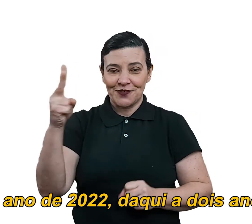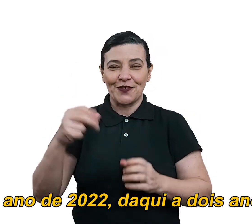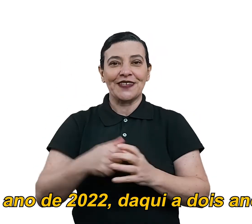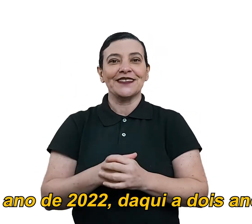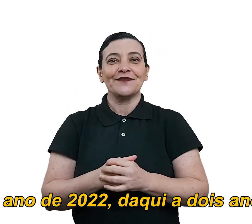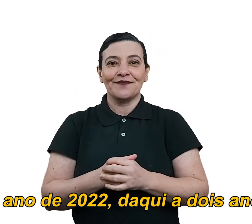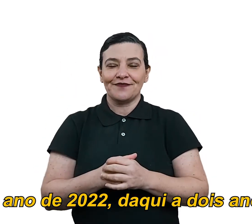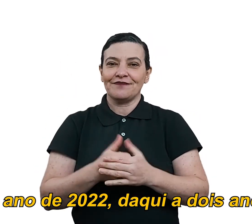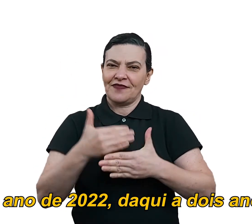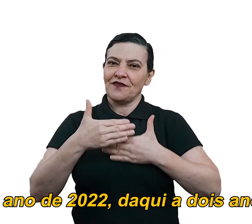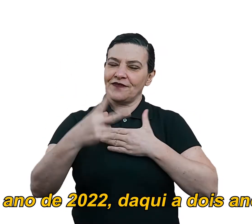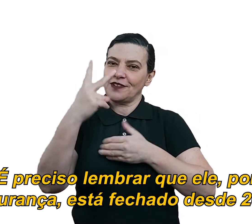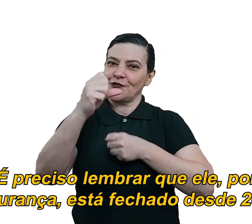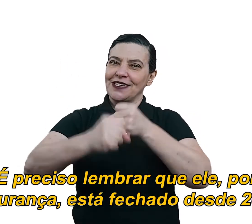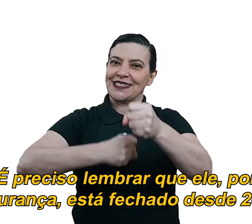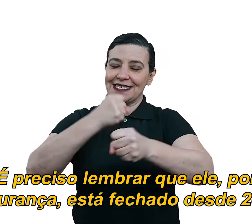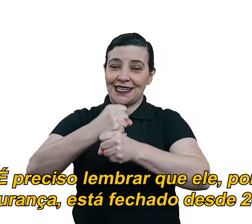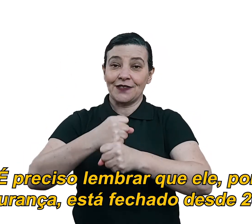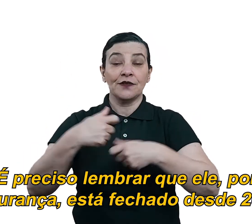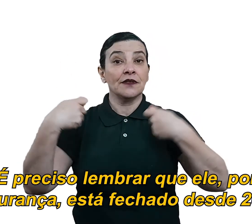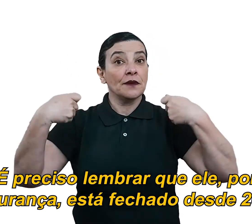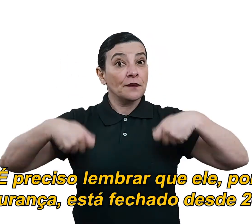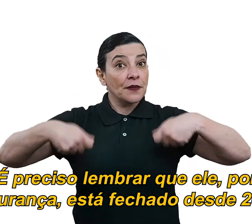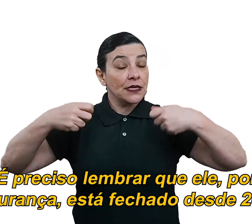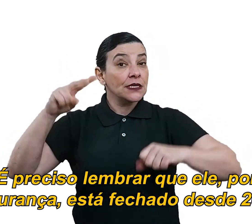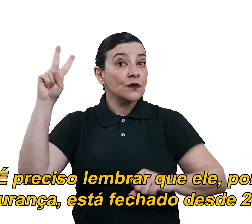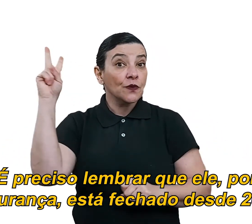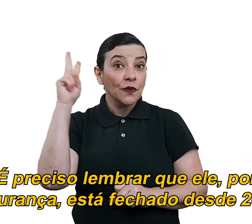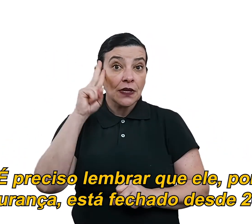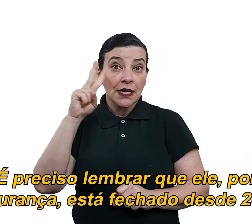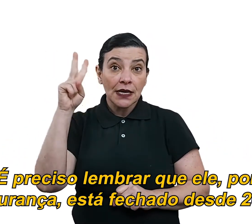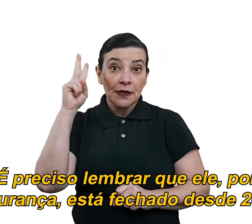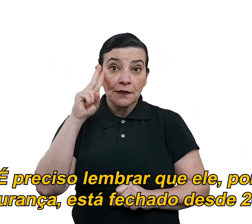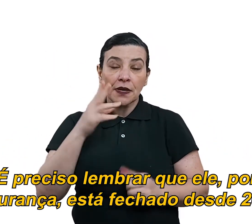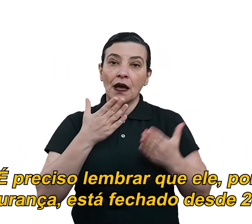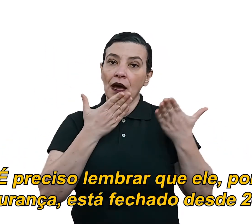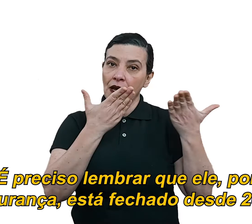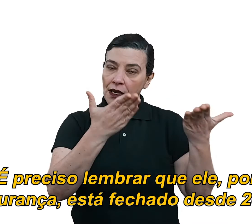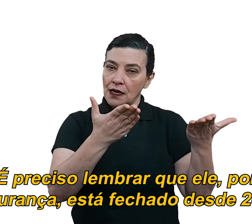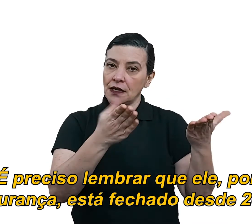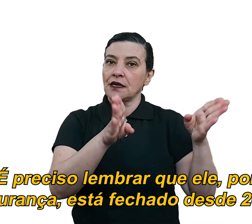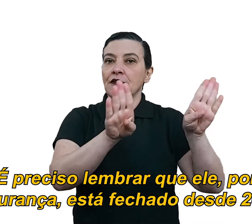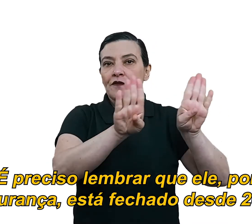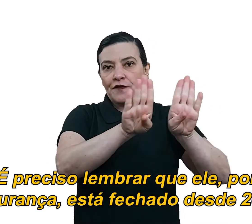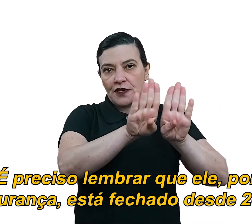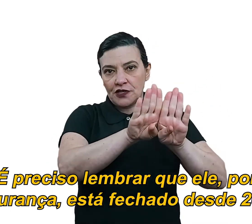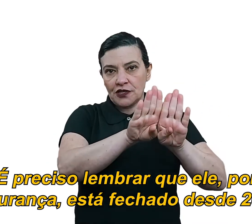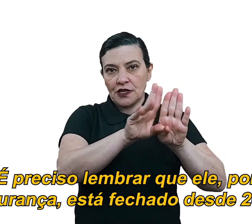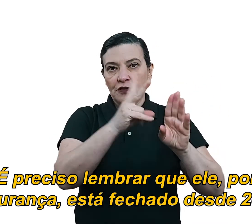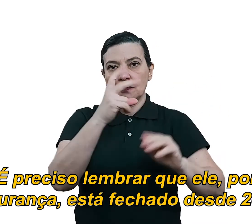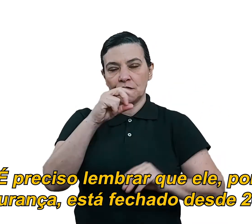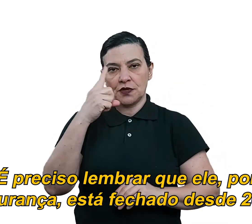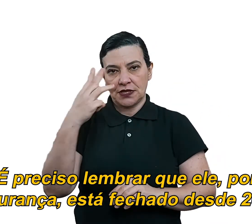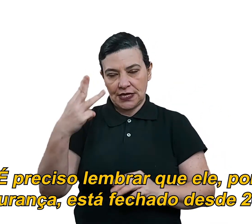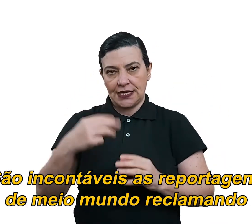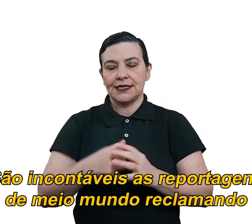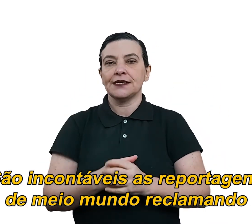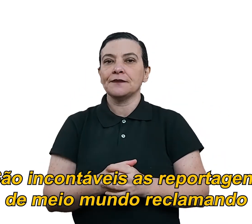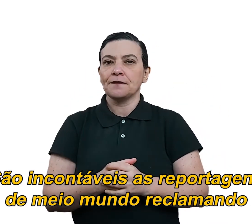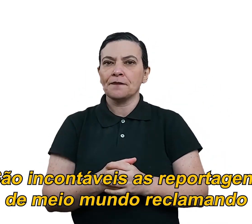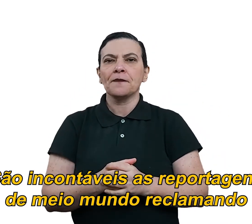2022, aqui há 2 anos. É preciso lembrar que ele, por segurança, está fechado desde